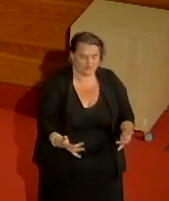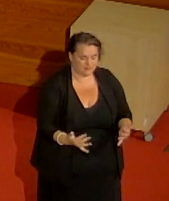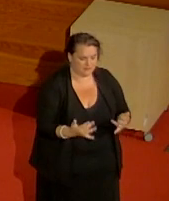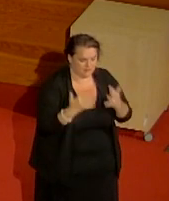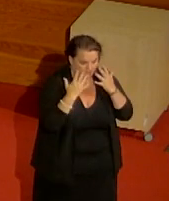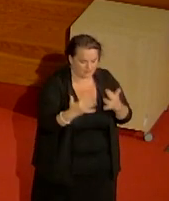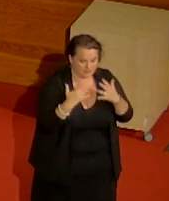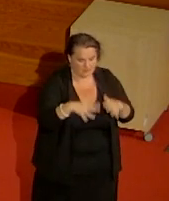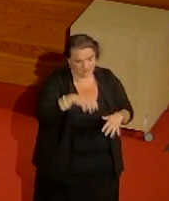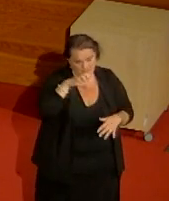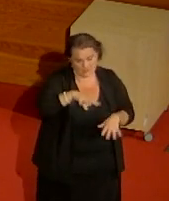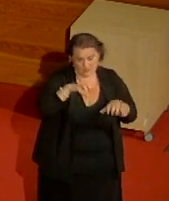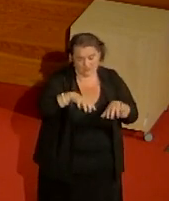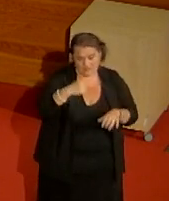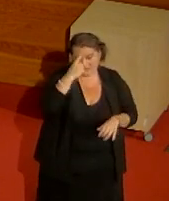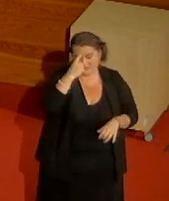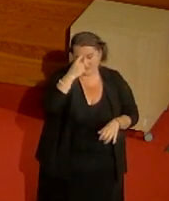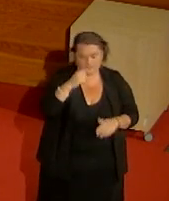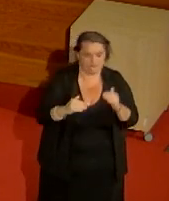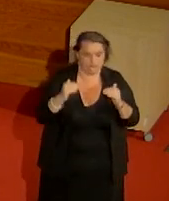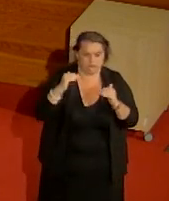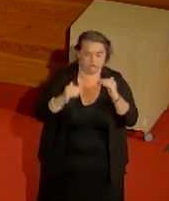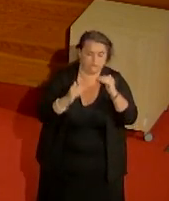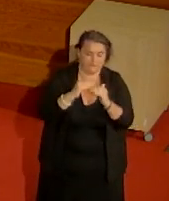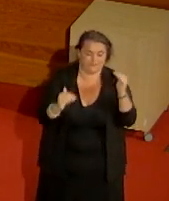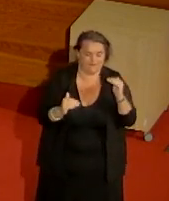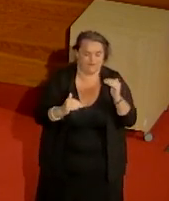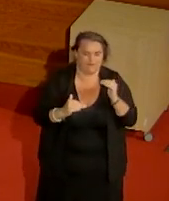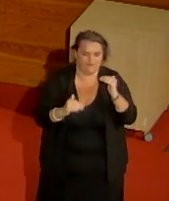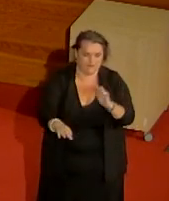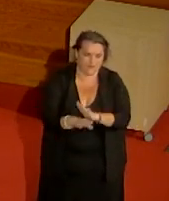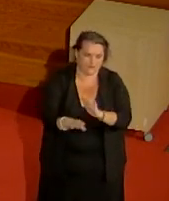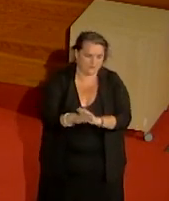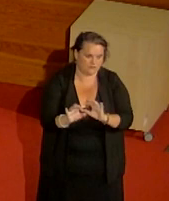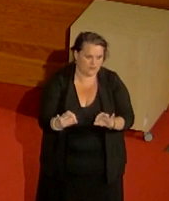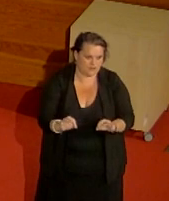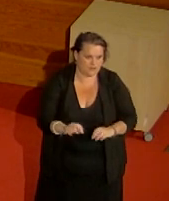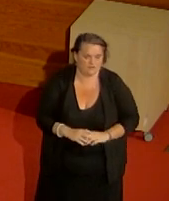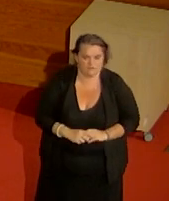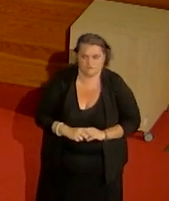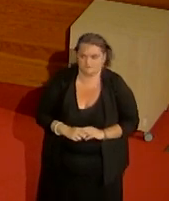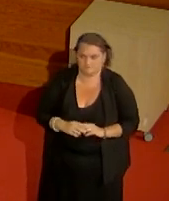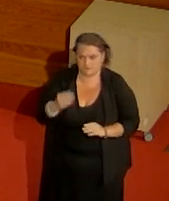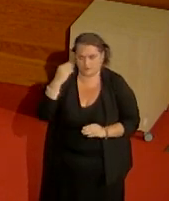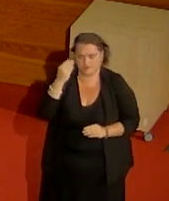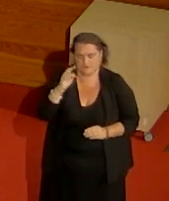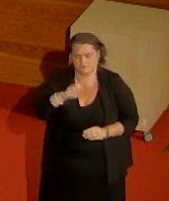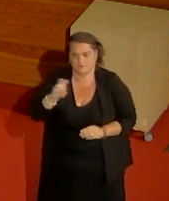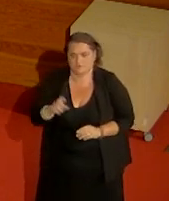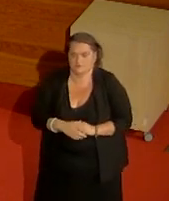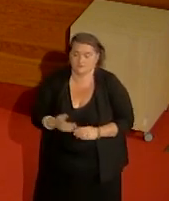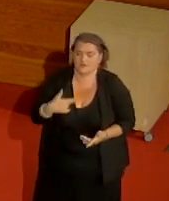sociales Esta es la idea central de esta de esta charla y de Estas ideas que quiero compartir con con todas vosotras y